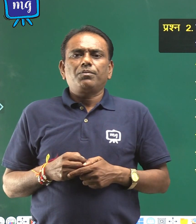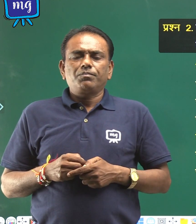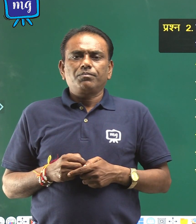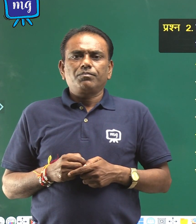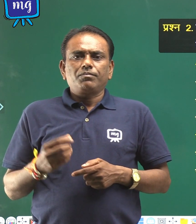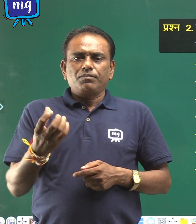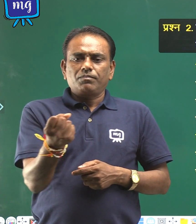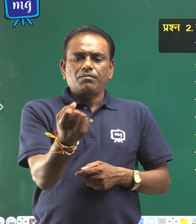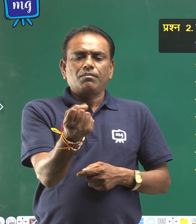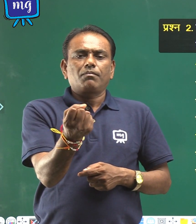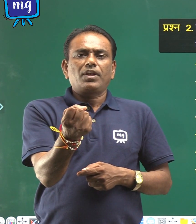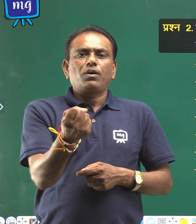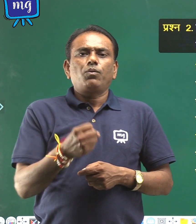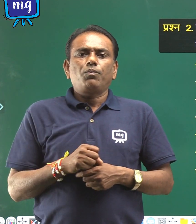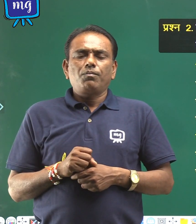लड्डू,